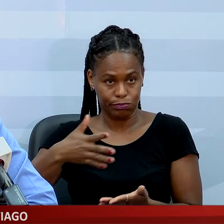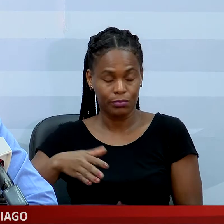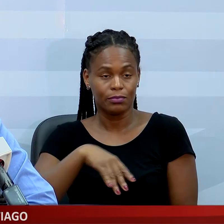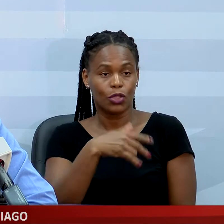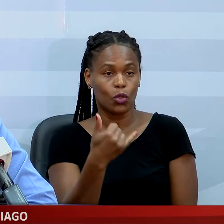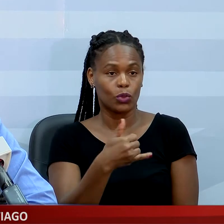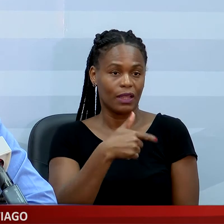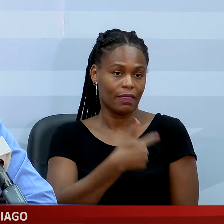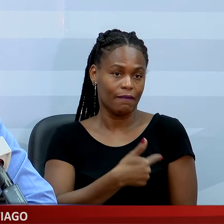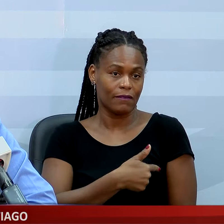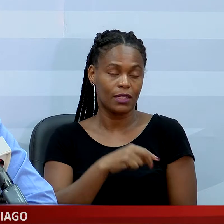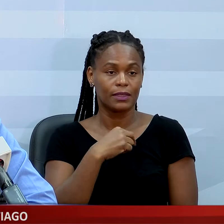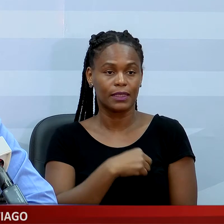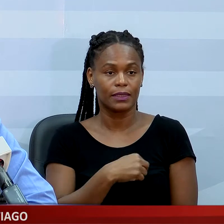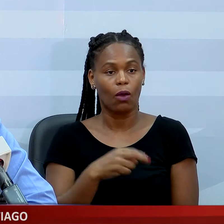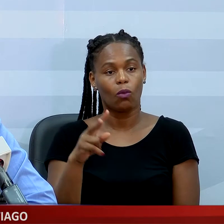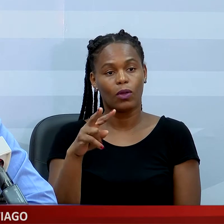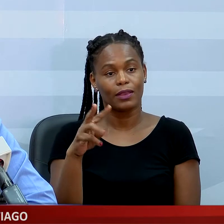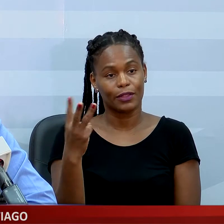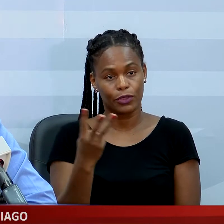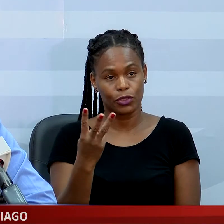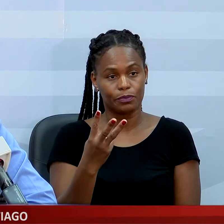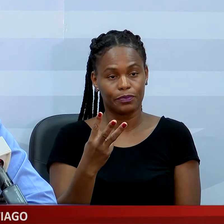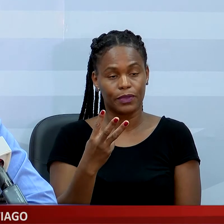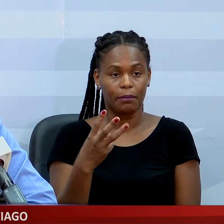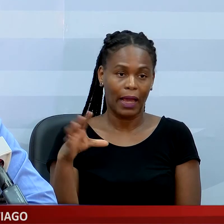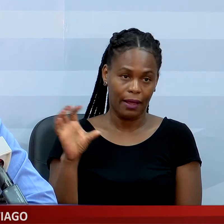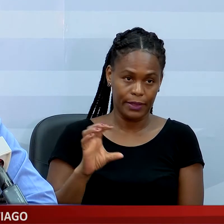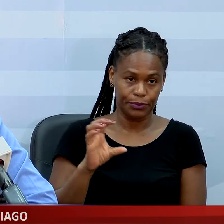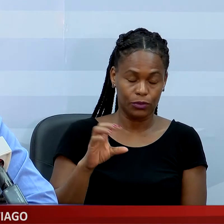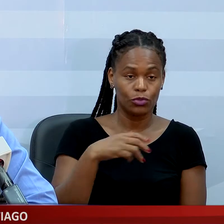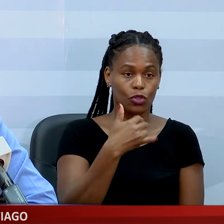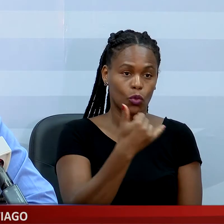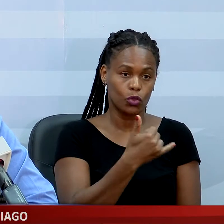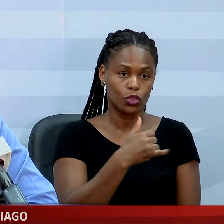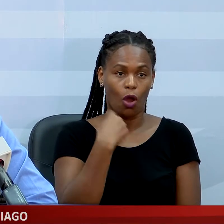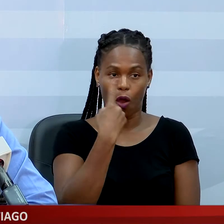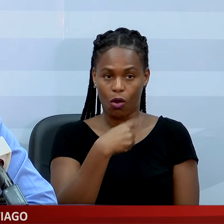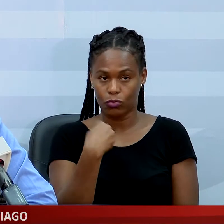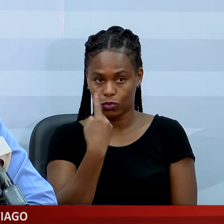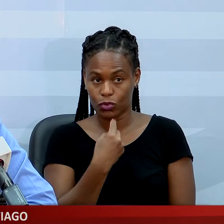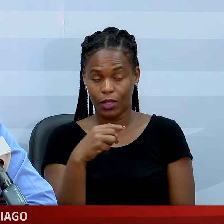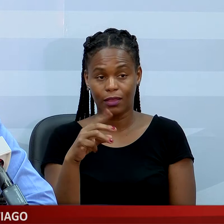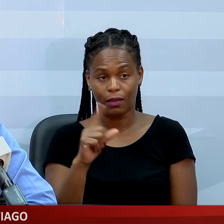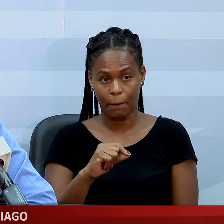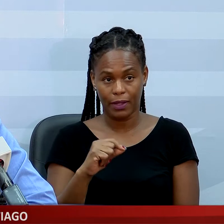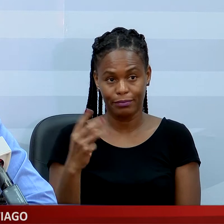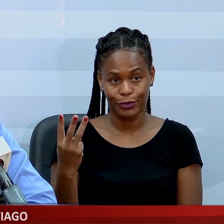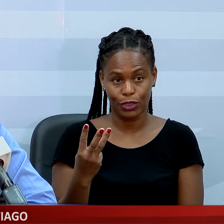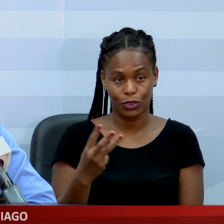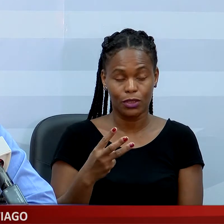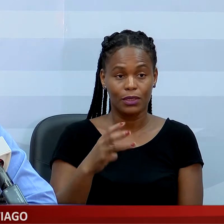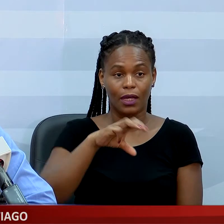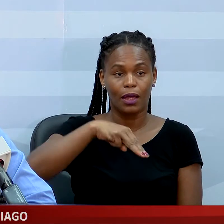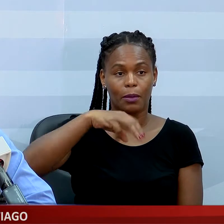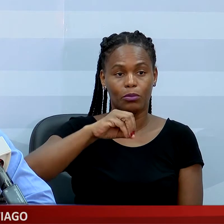2 em Tarrafal de Santiago, 3 em São Miguel, 2 em São Lourenço dos Órgãos, 3 em